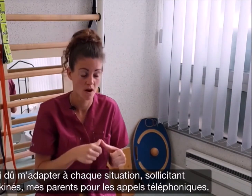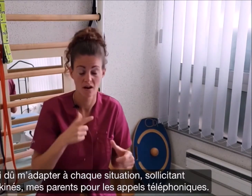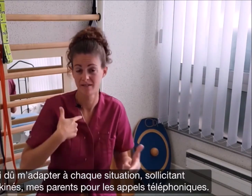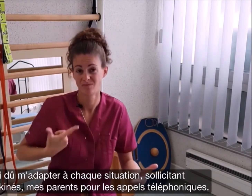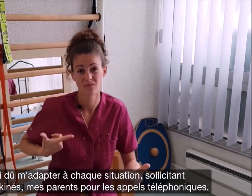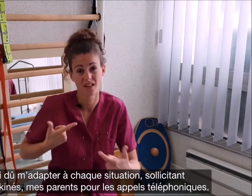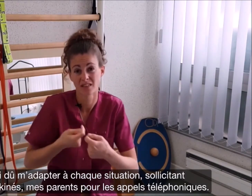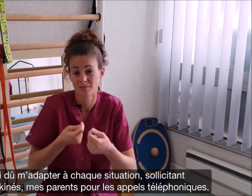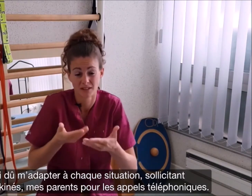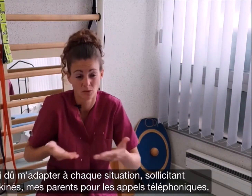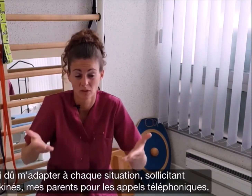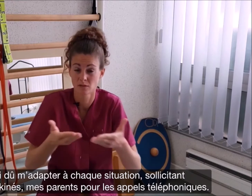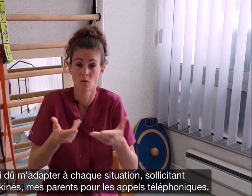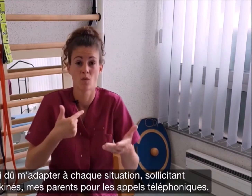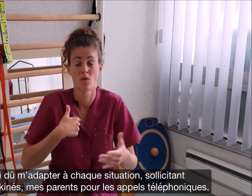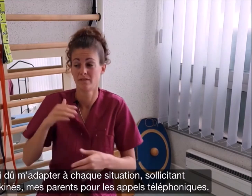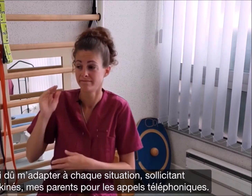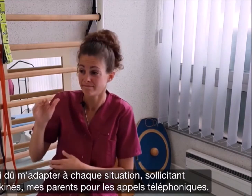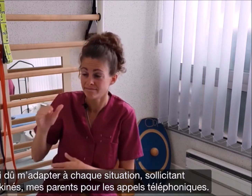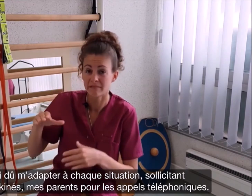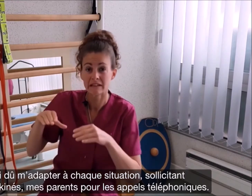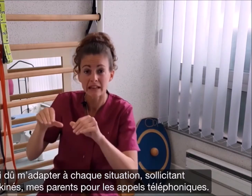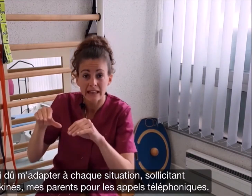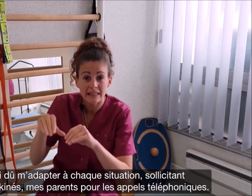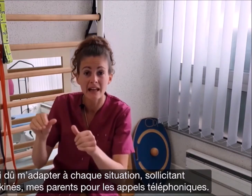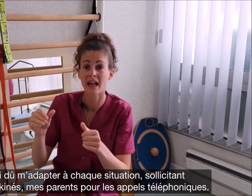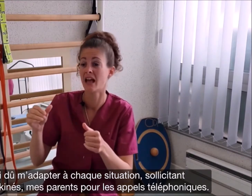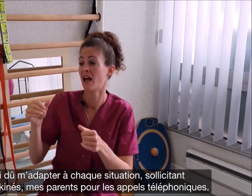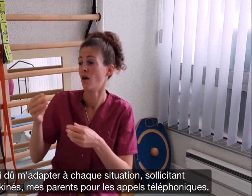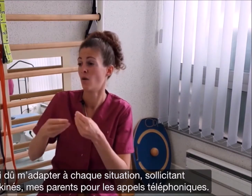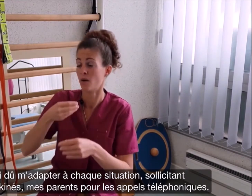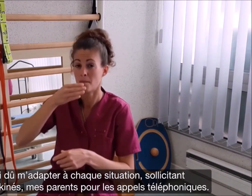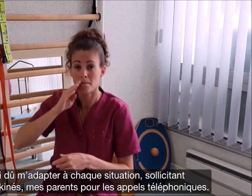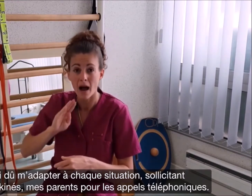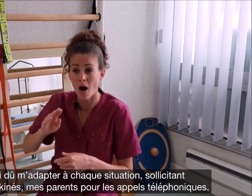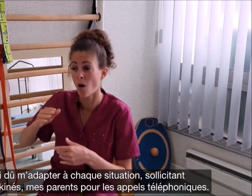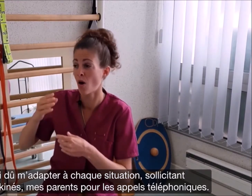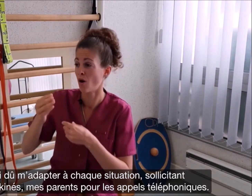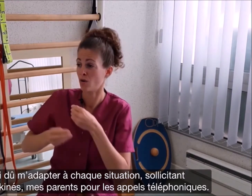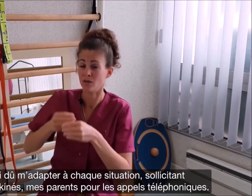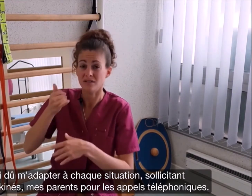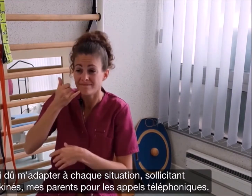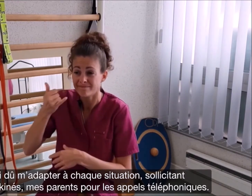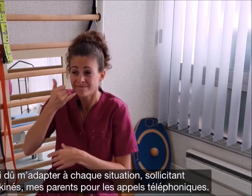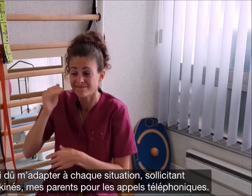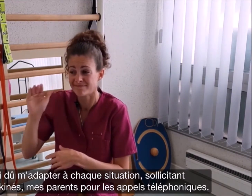situation, sollicitant d'autres kinés, mes parents pour les appels téléphoniques.